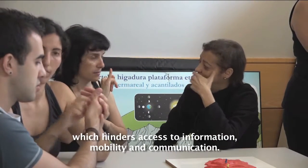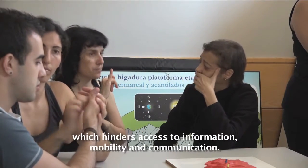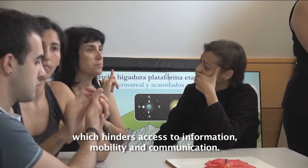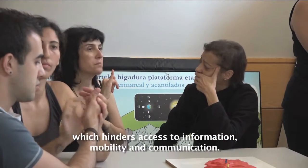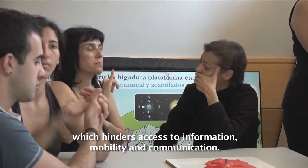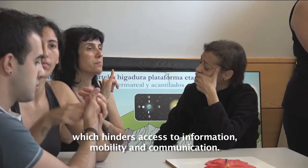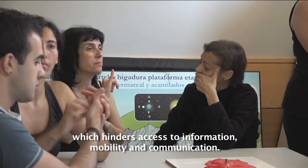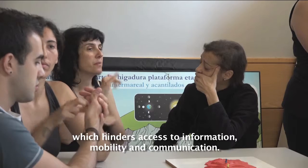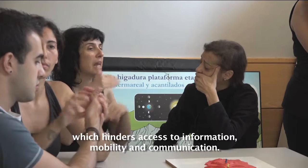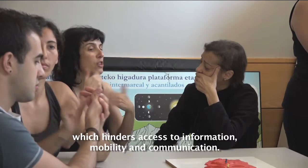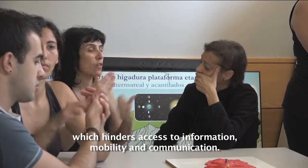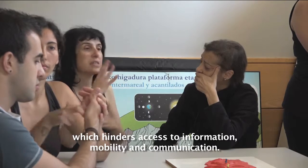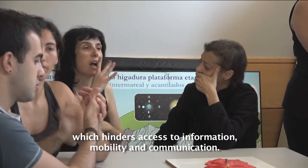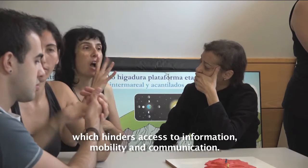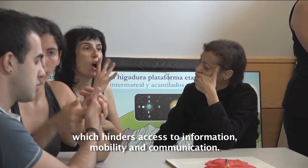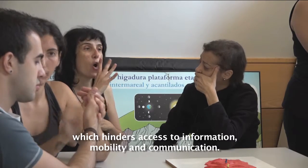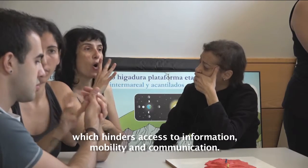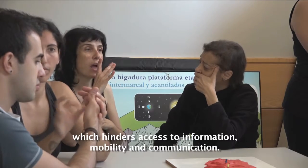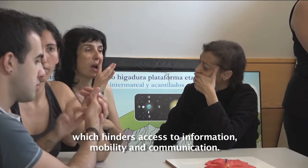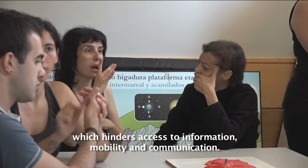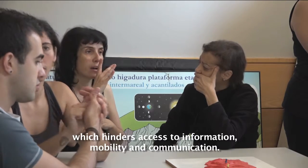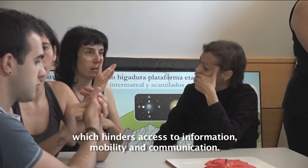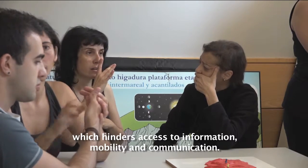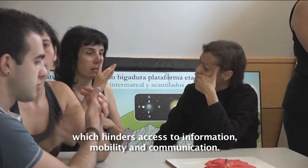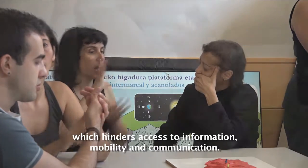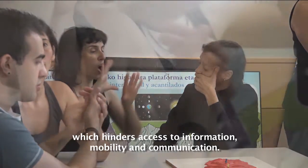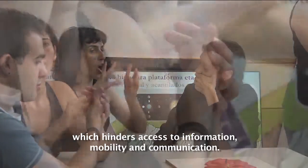el acceso de la persona a la información, a la comunicación y a la movilidad.